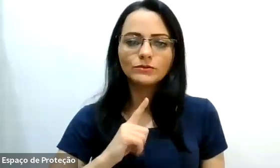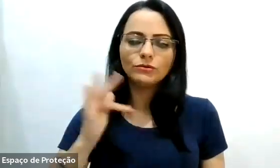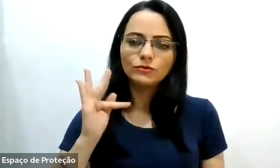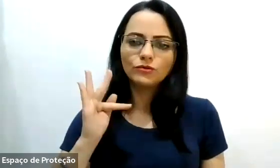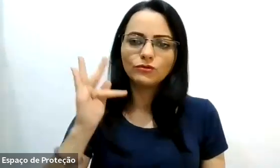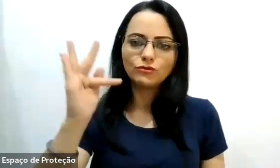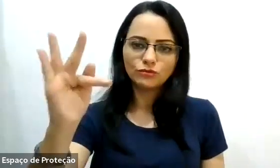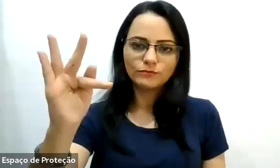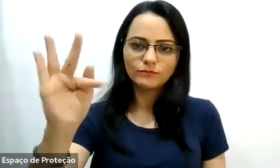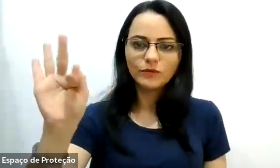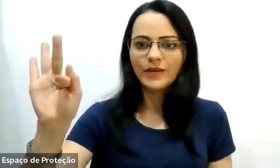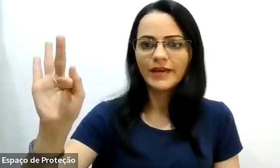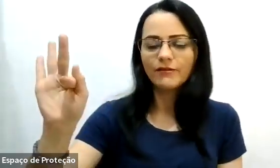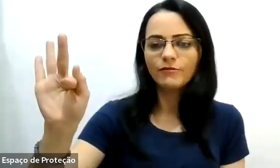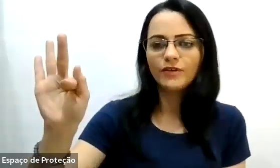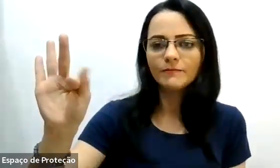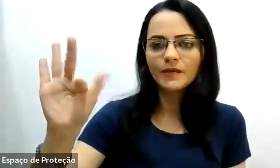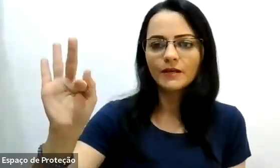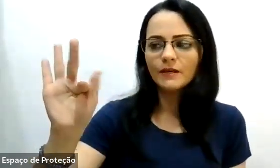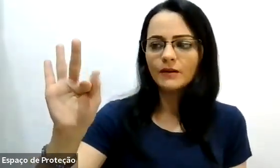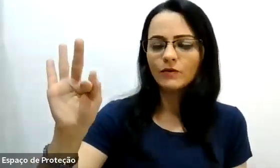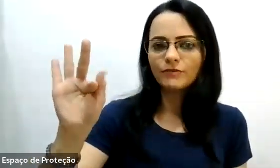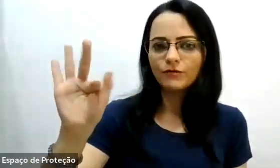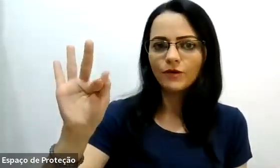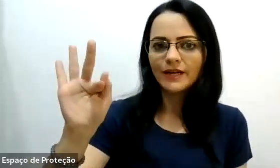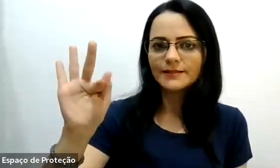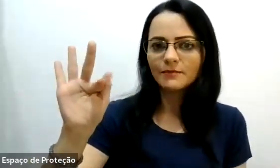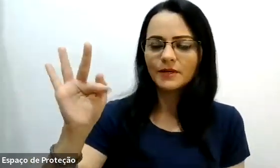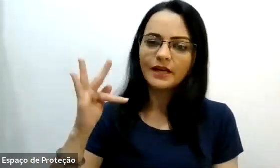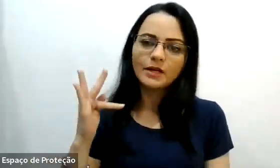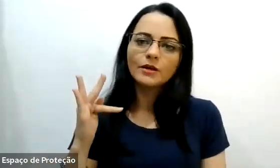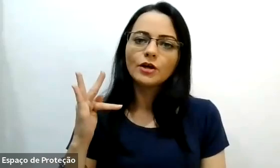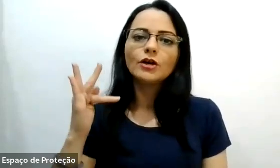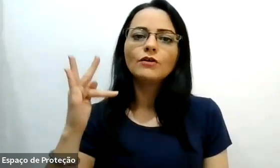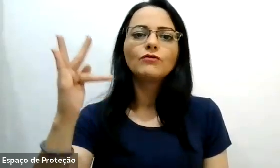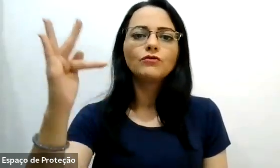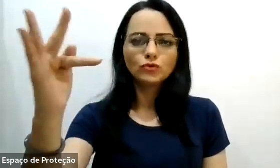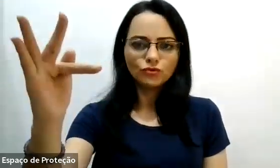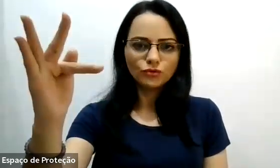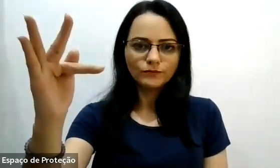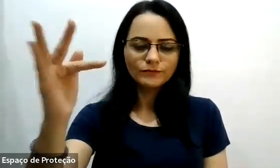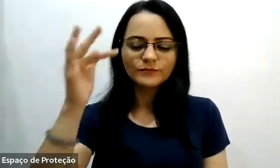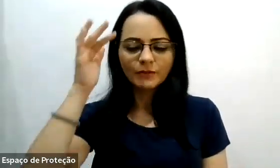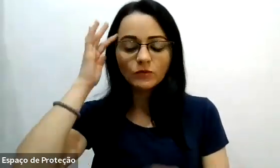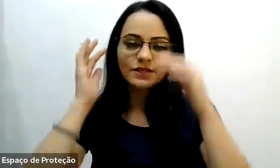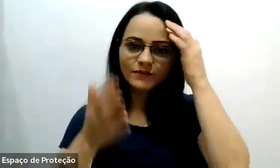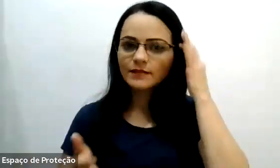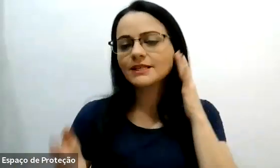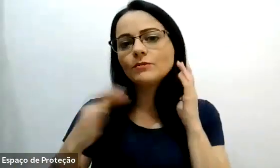quando? No futuro. Mão em F. O F é fora, sempre lembrem. Futuro. Tá bom? Se você não sabe